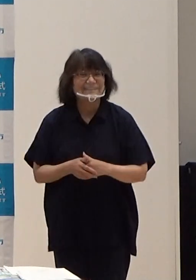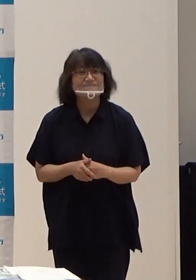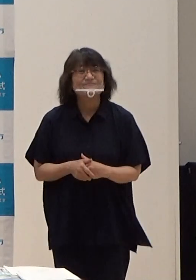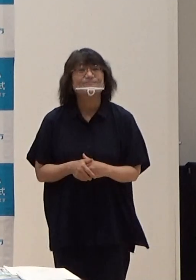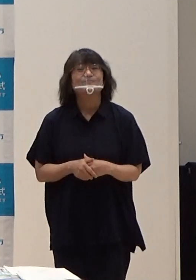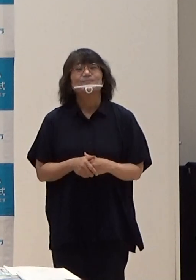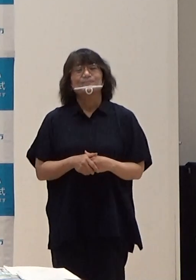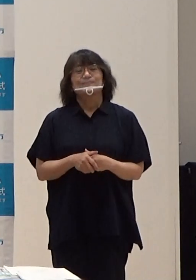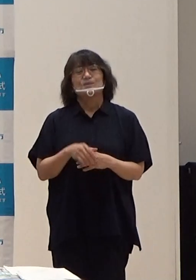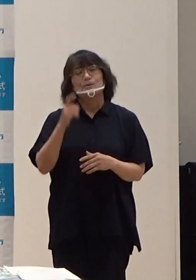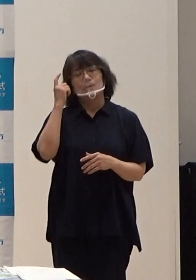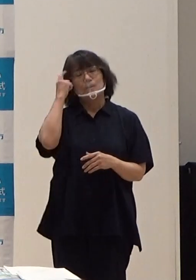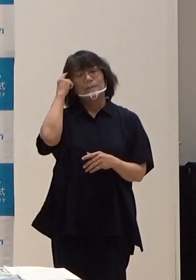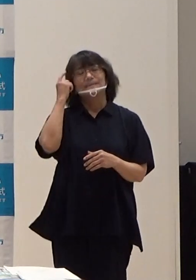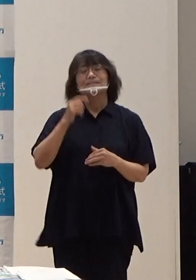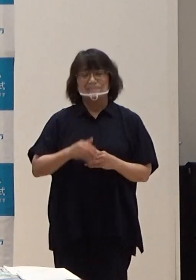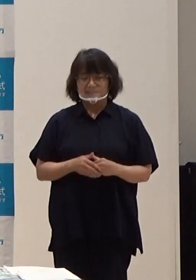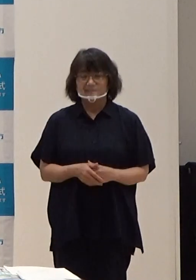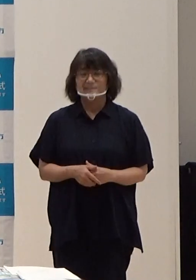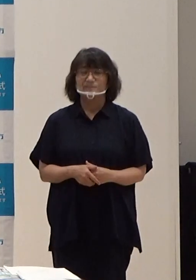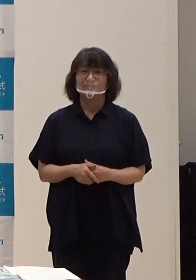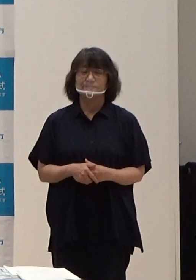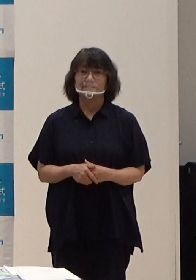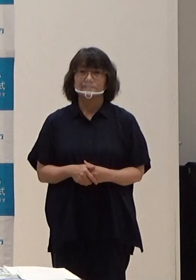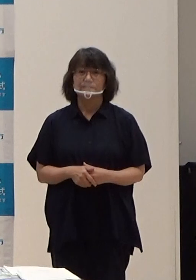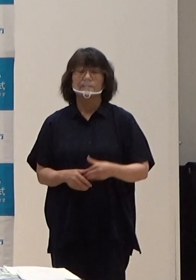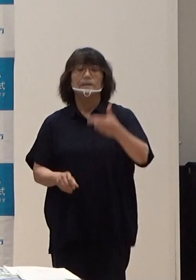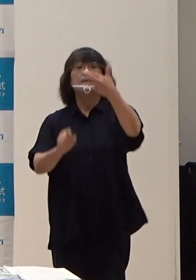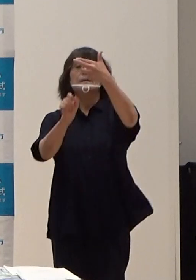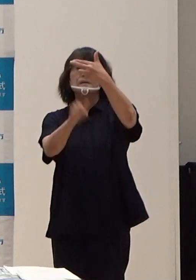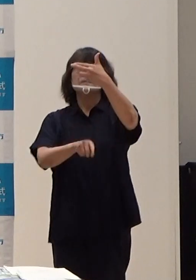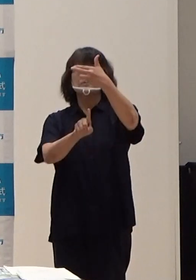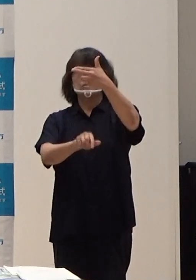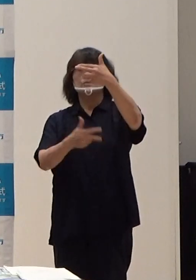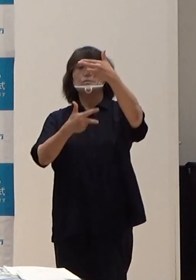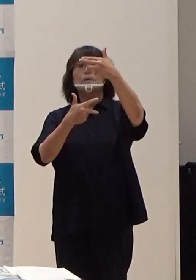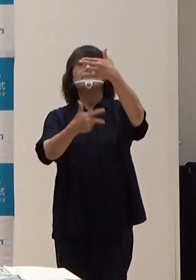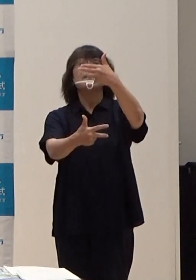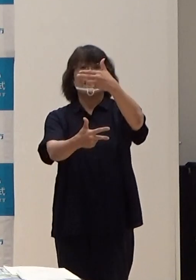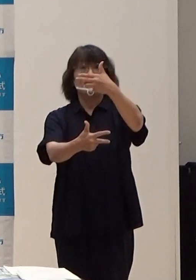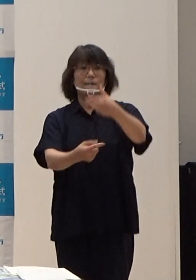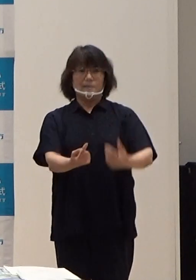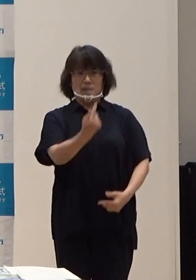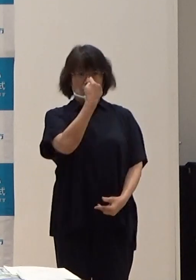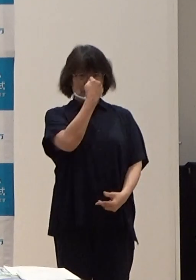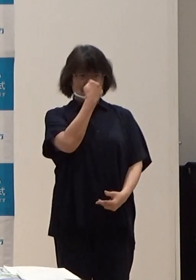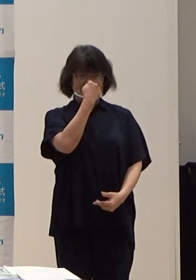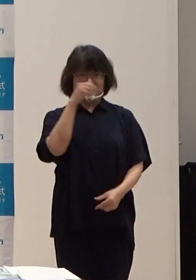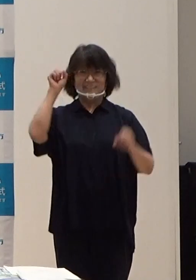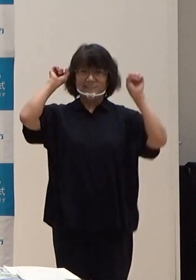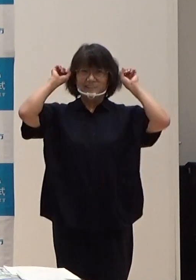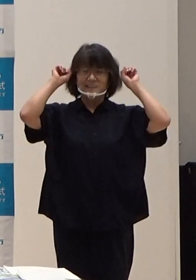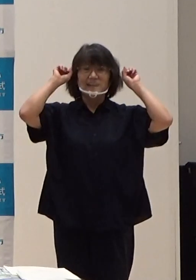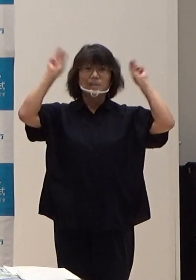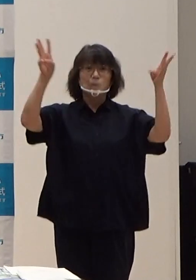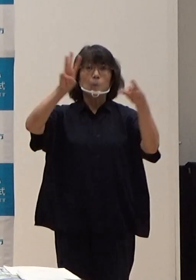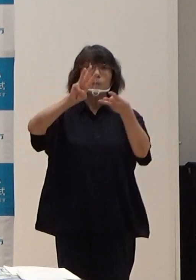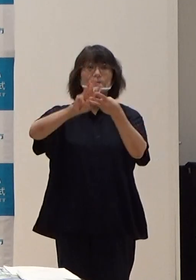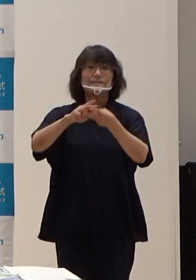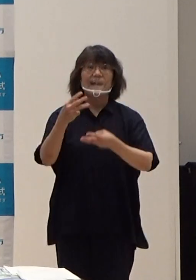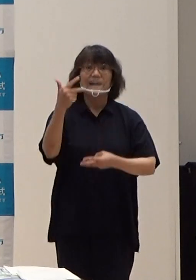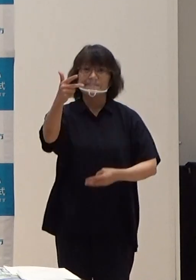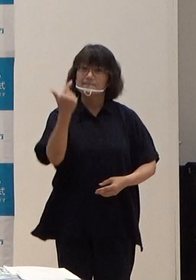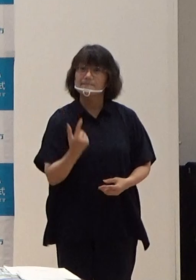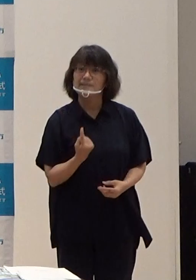望ましい方として取り組んでまいります。で、8月17日に私豊田市に訪問いたしまして